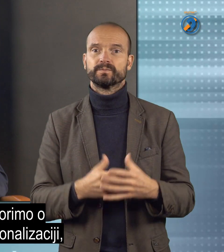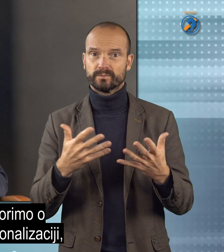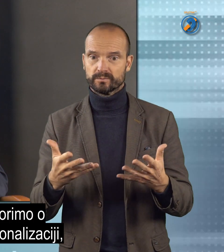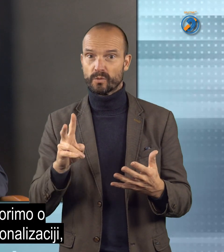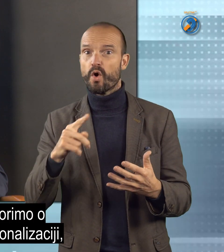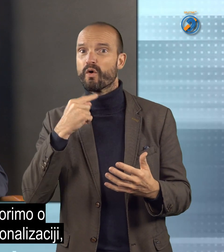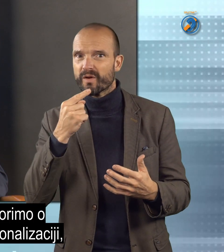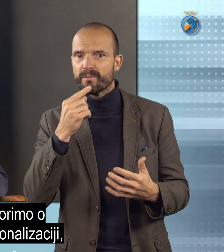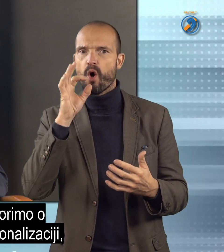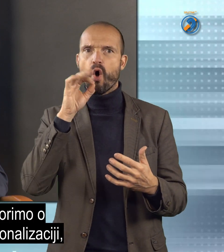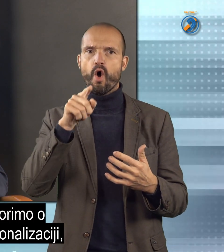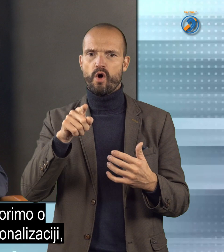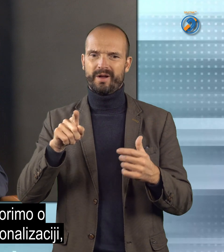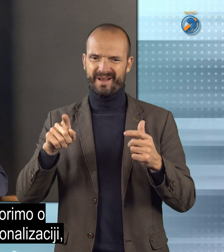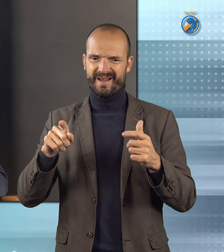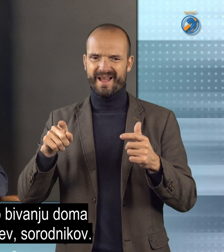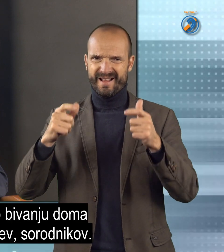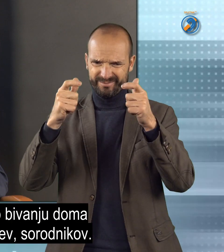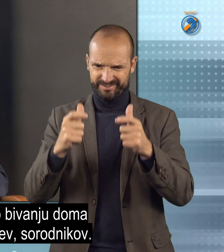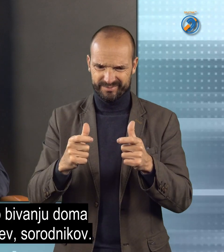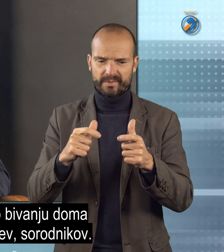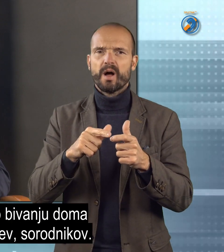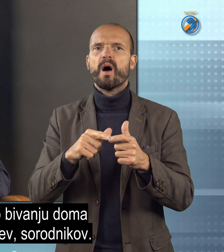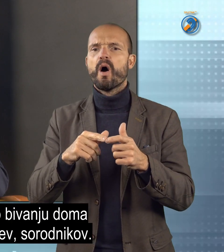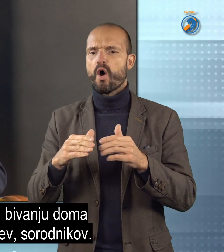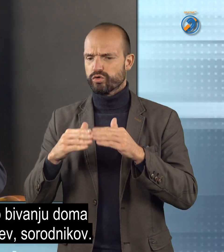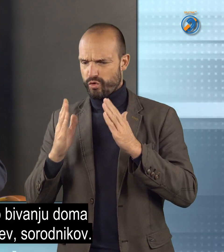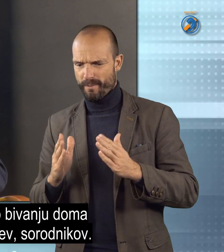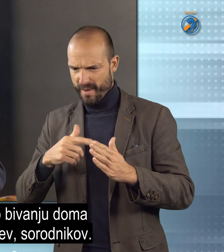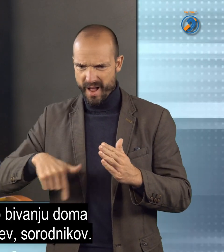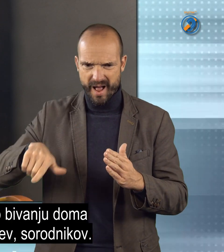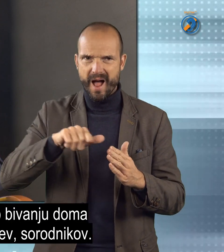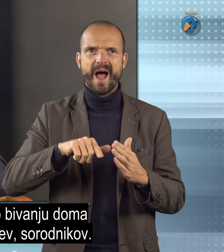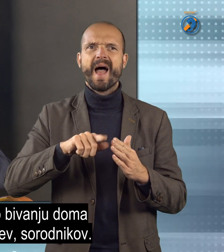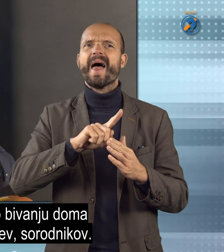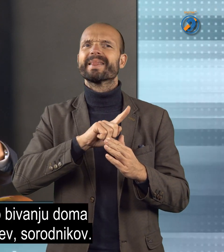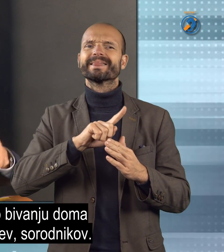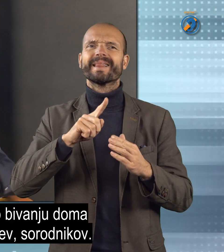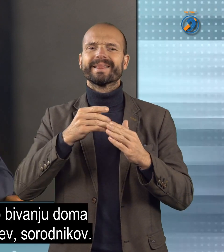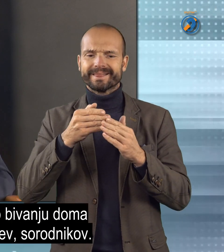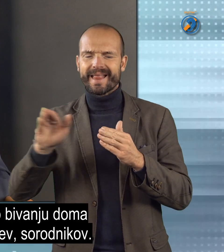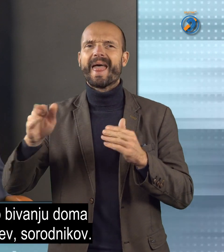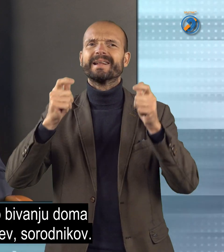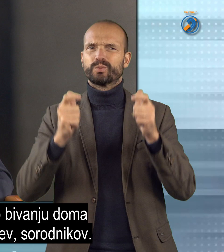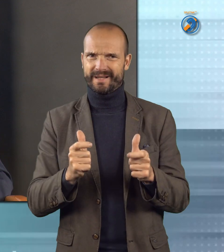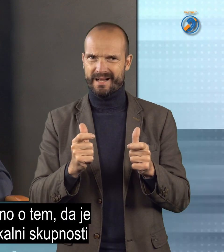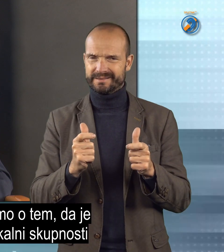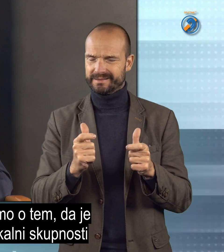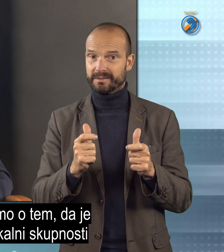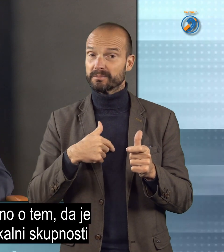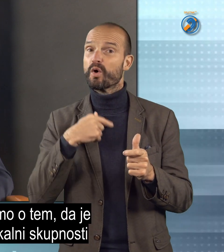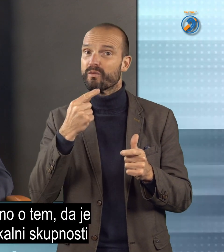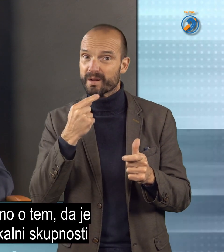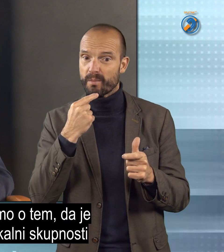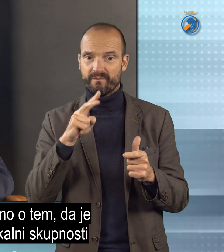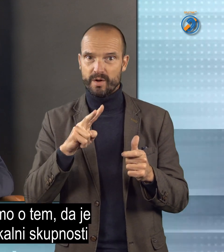Ko govorimo o deinstitucionalizaciji, ne govorimo o bivanju doma na plečih staršev ali pa sorodnikov, ampak